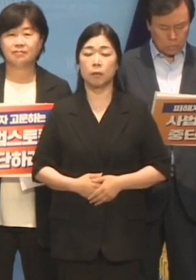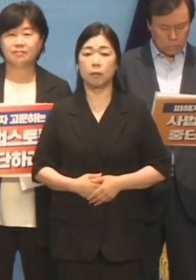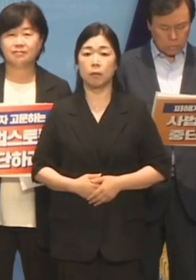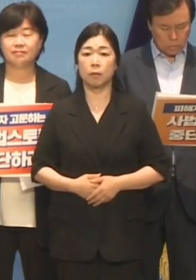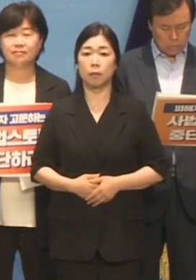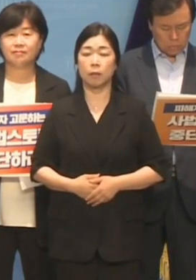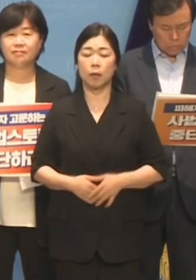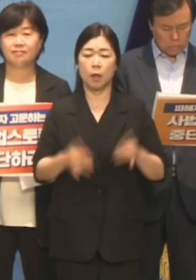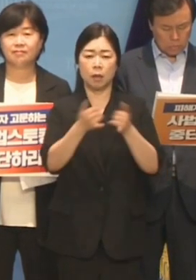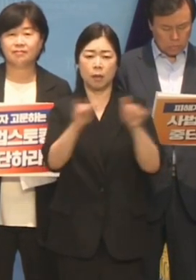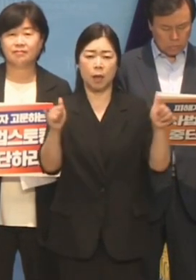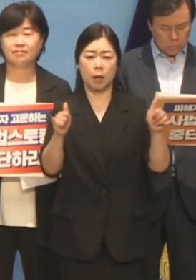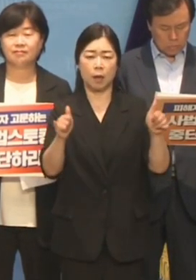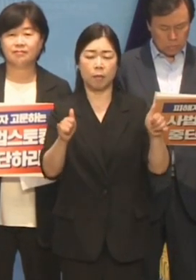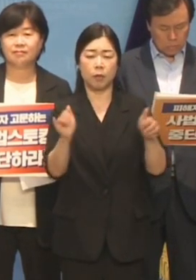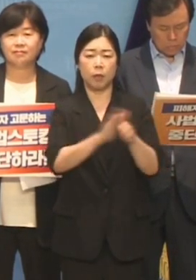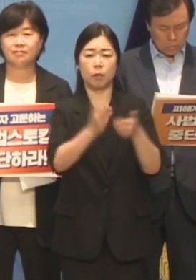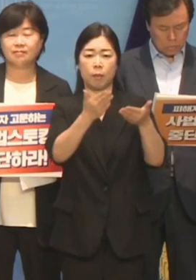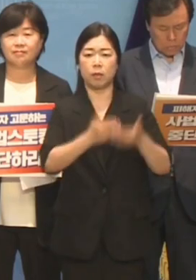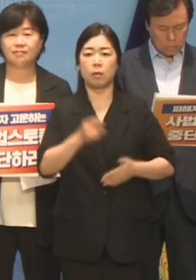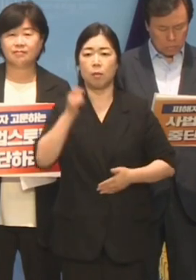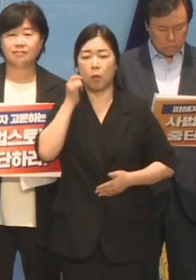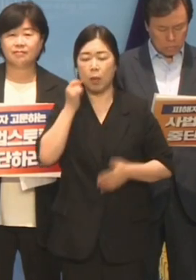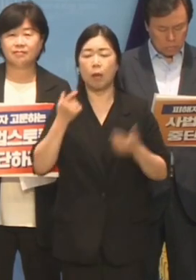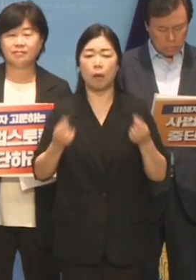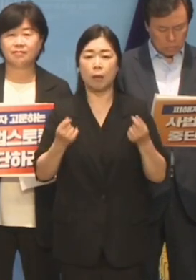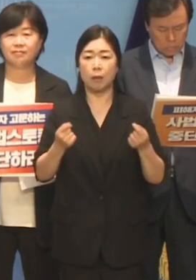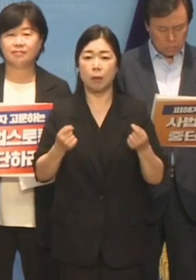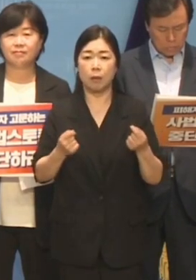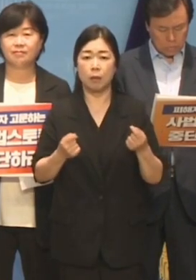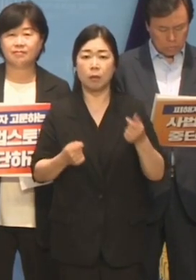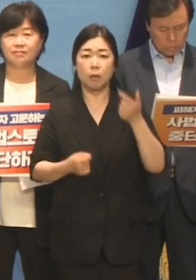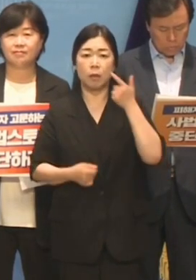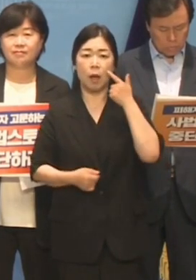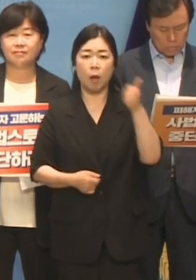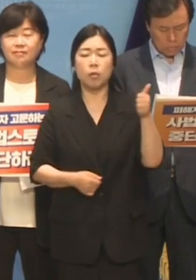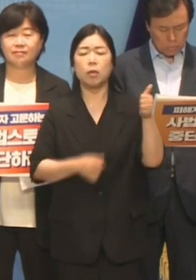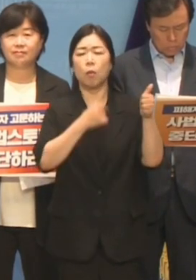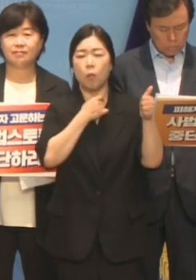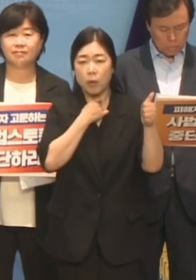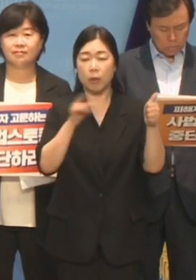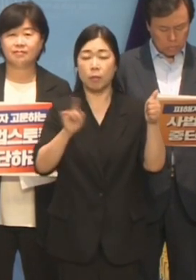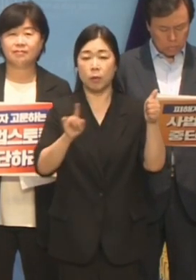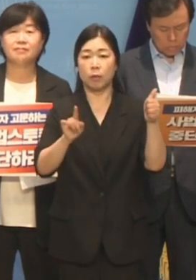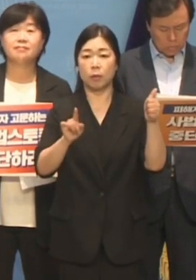사람 취급을 못 받고 있는 것 같다. 아버지가 원하는 것은